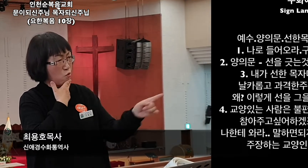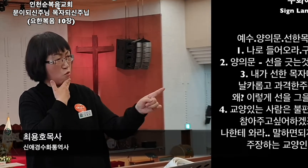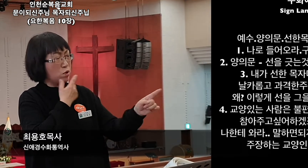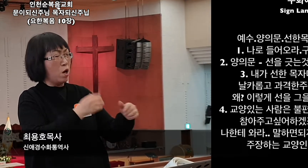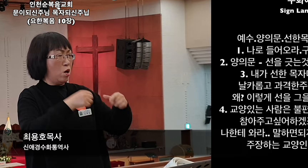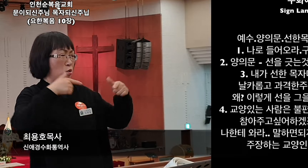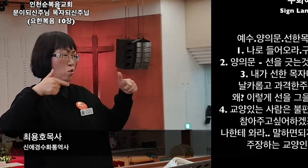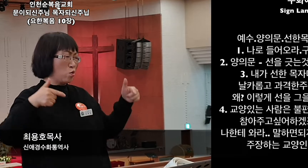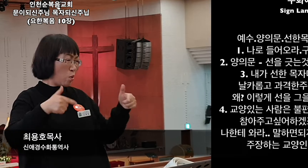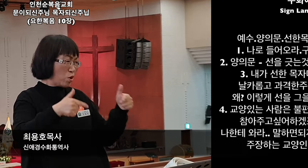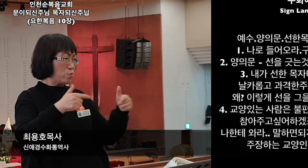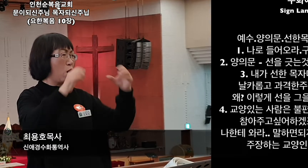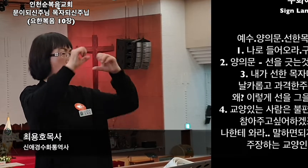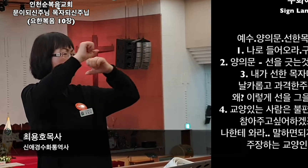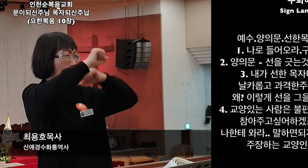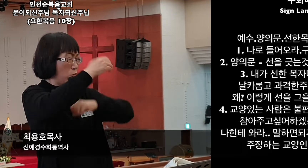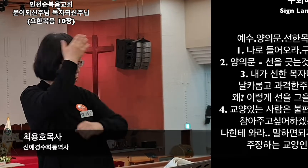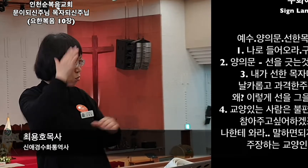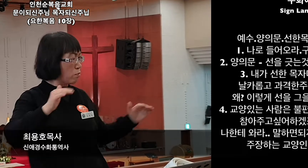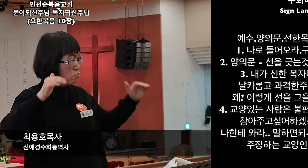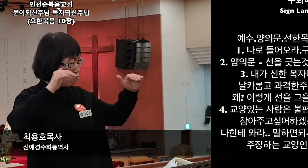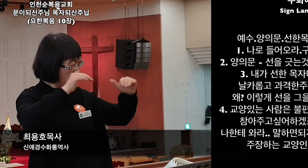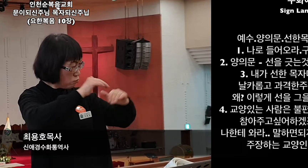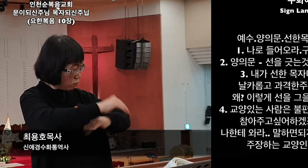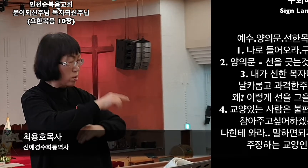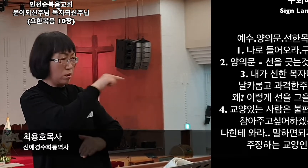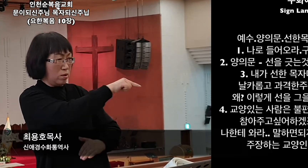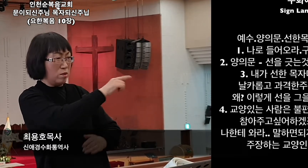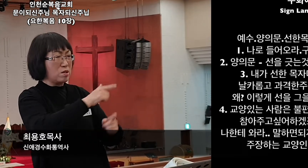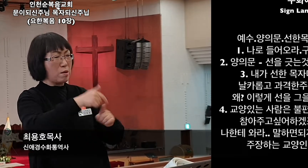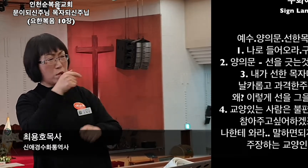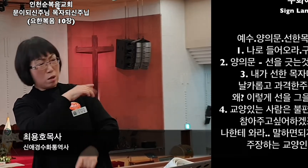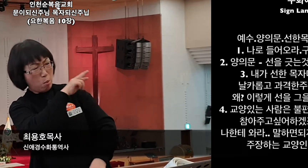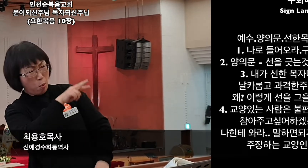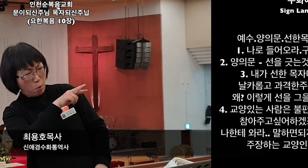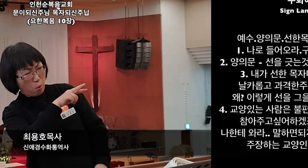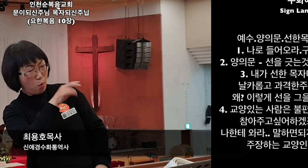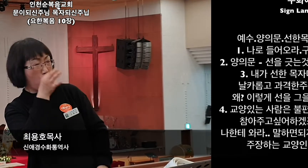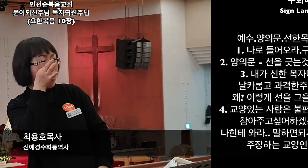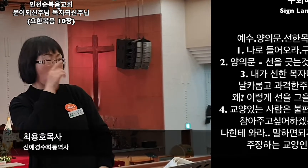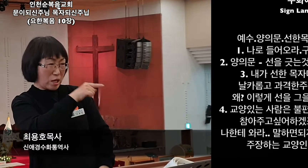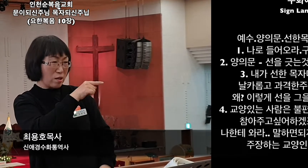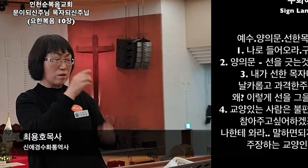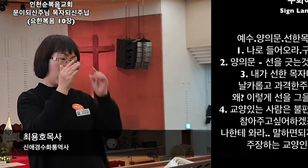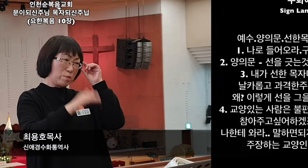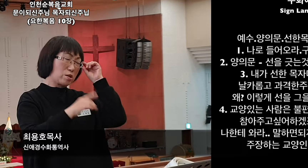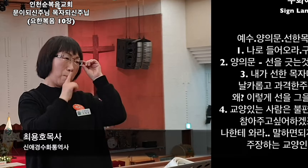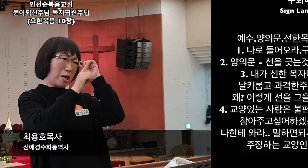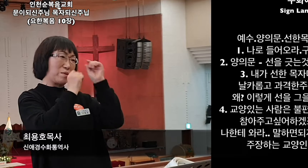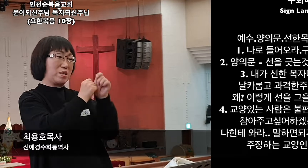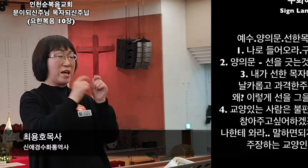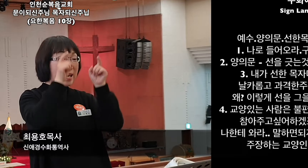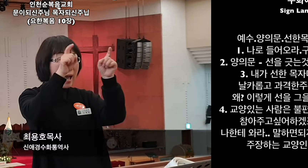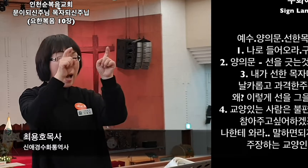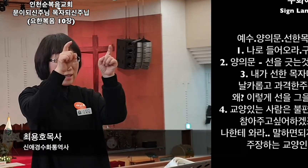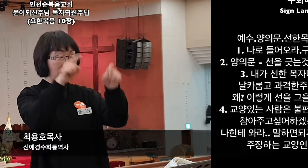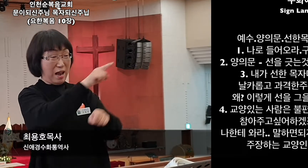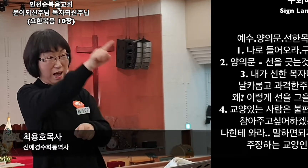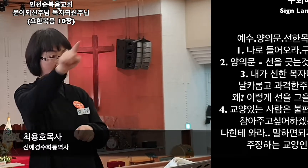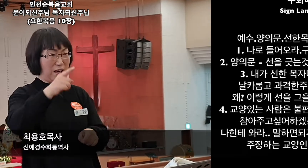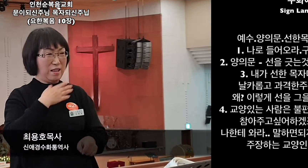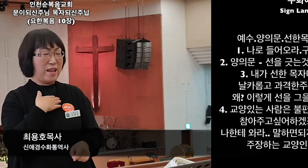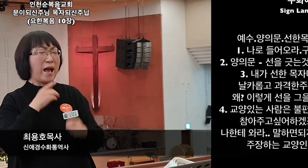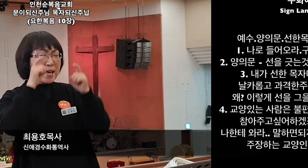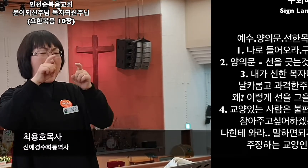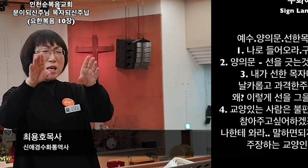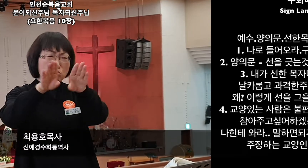그리고 점점점 멸망 어둠으로 갑니다. 예수님은 그것들을 지금 보고 계시는 거예요. 그러면서 말씀하시는 거예요. 양들아,